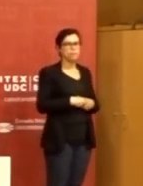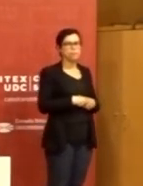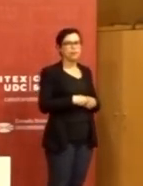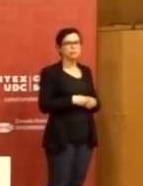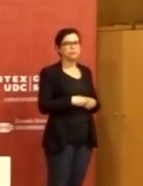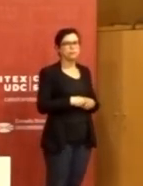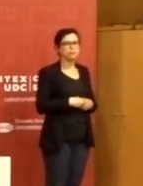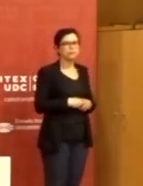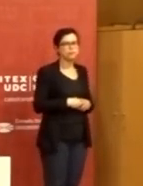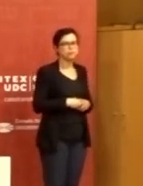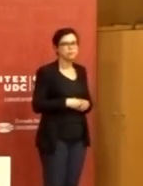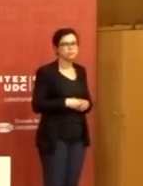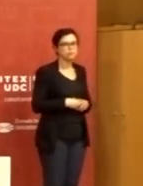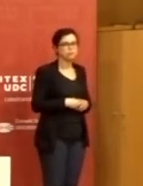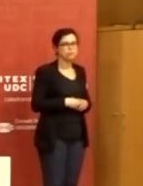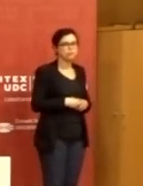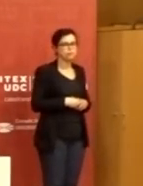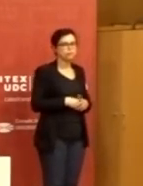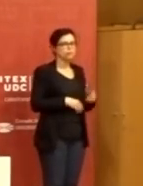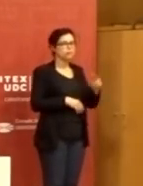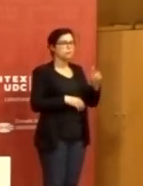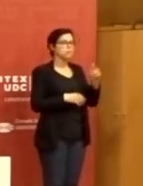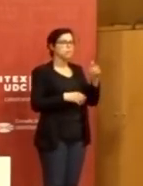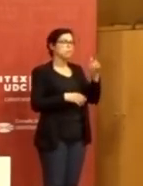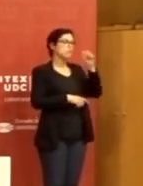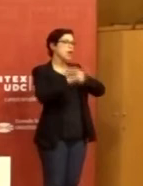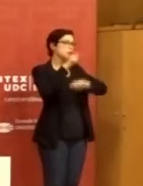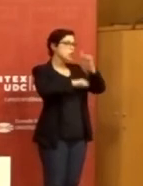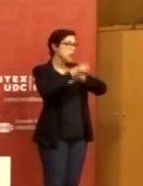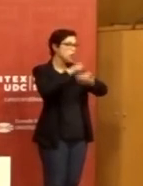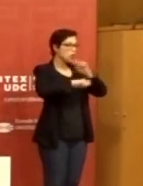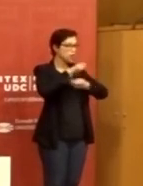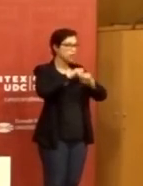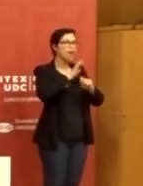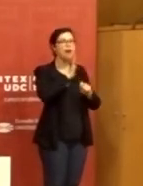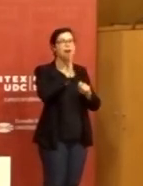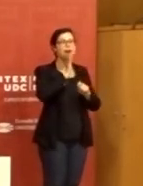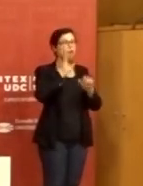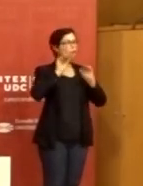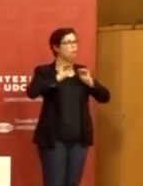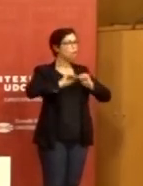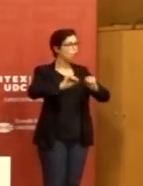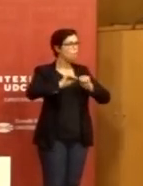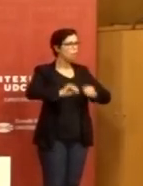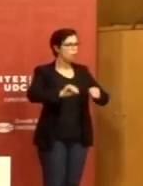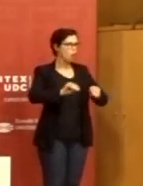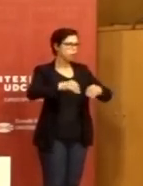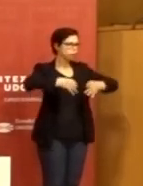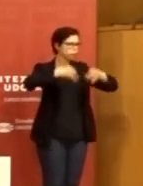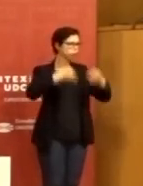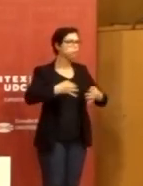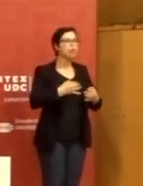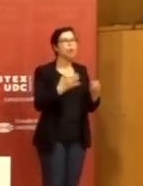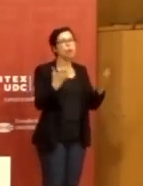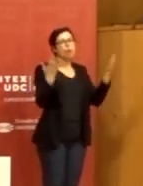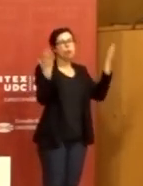Evidentemente las asociaciones no tienen ese tipo de formación tan formal